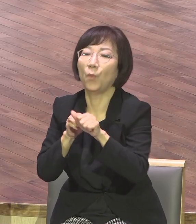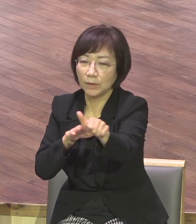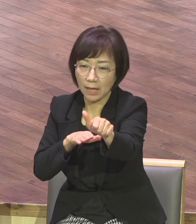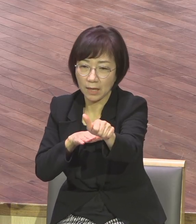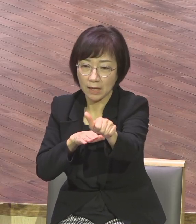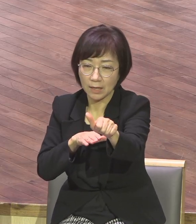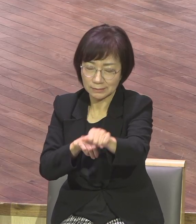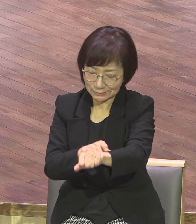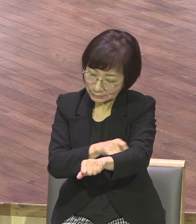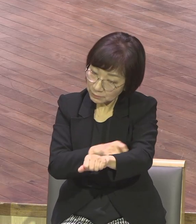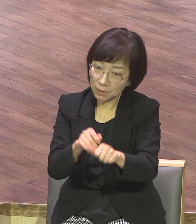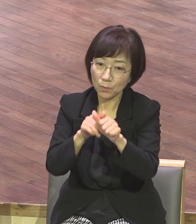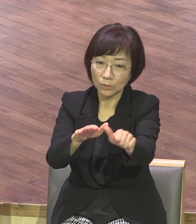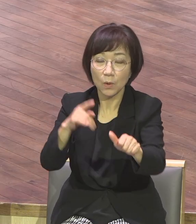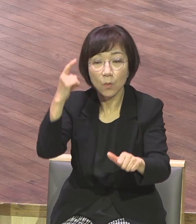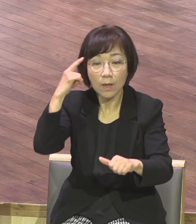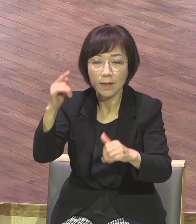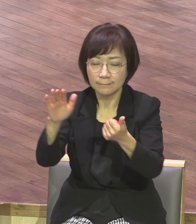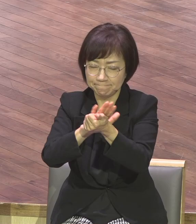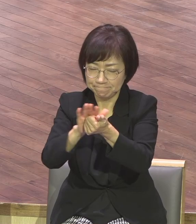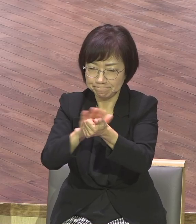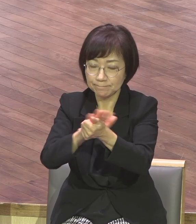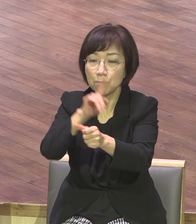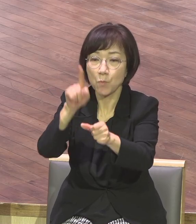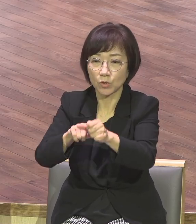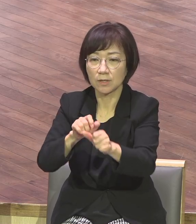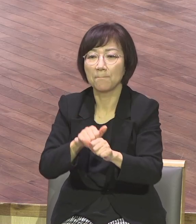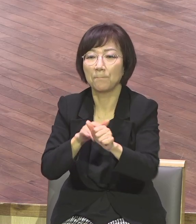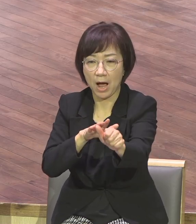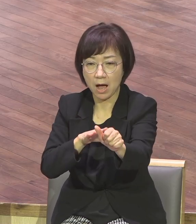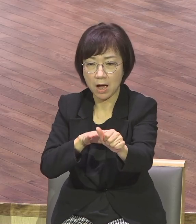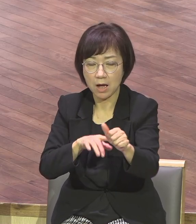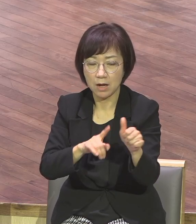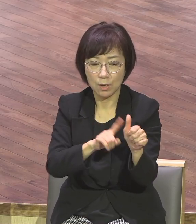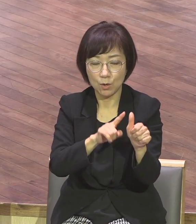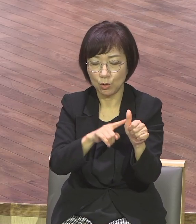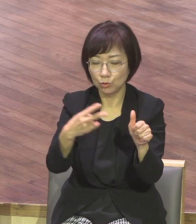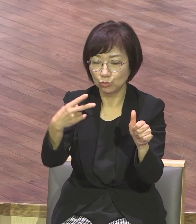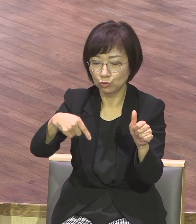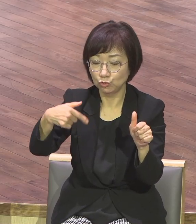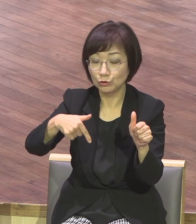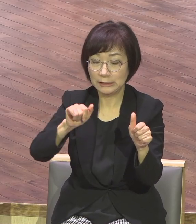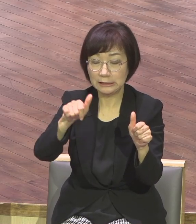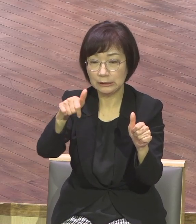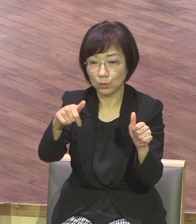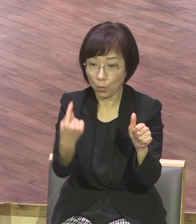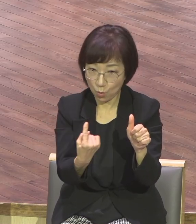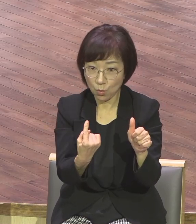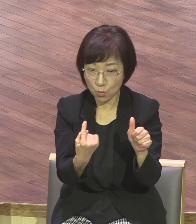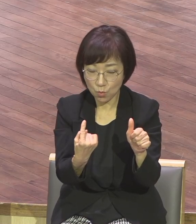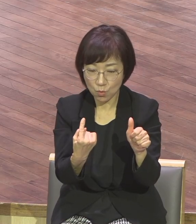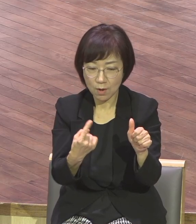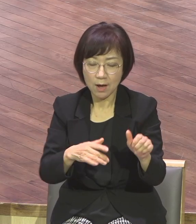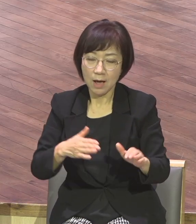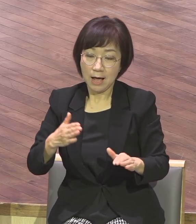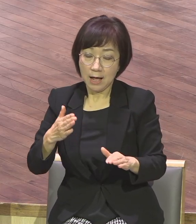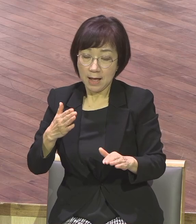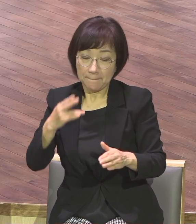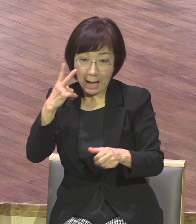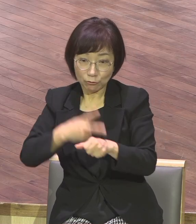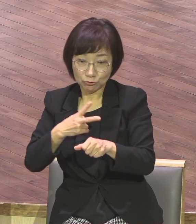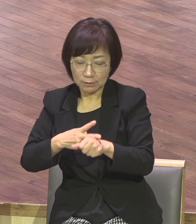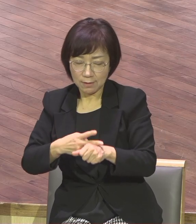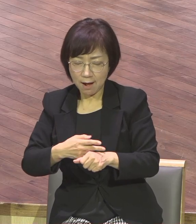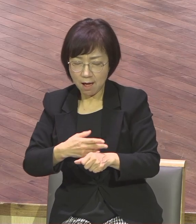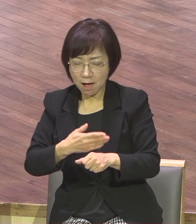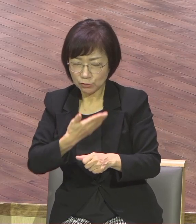특별히 보냈다. 그만큼 두기고의 그릇이 달랐어요. 내가 너무 아끼는 제자인데 너희들에게 특별히